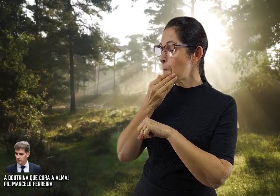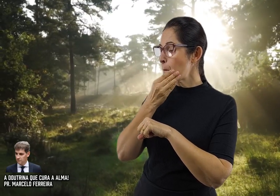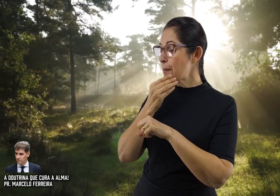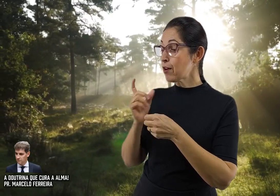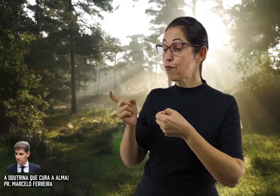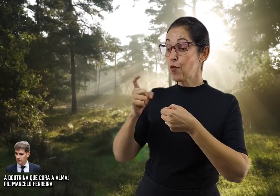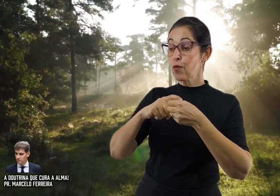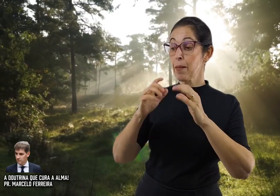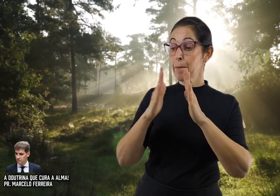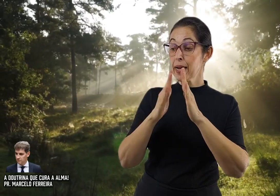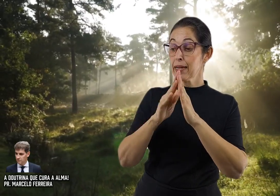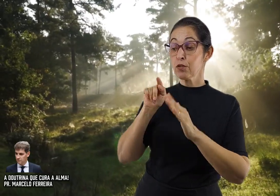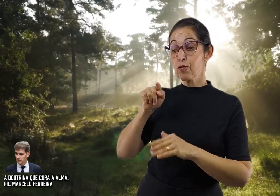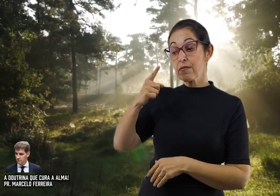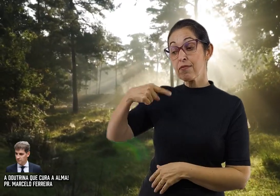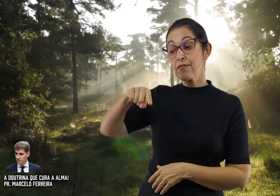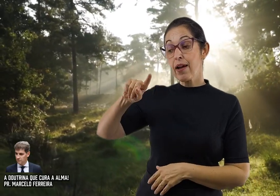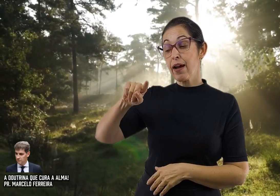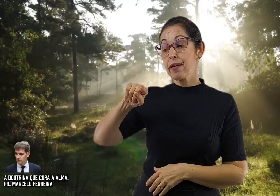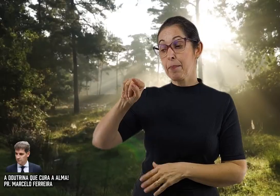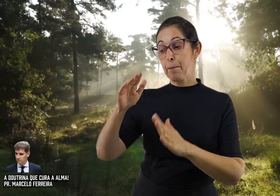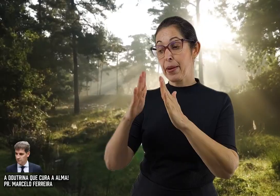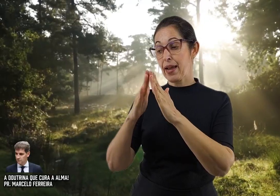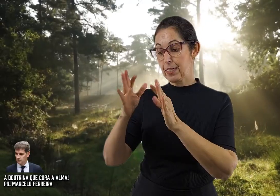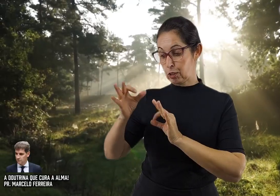meia-noite, vai para casa, se arruma, coisa bem de Jairo, né?